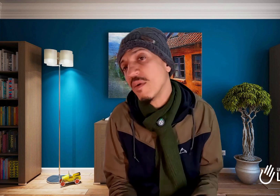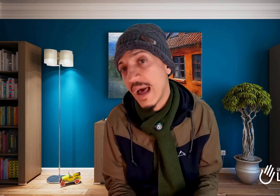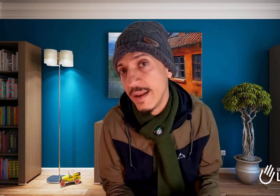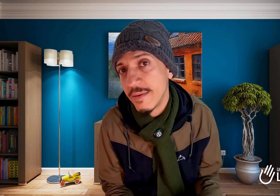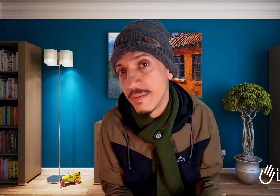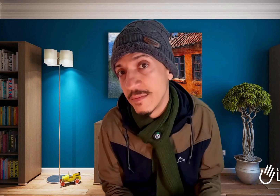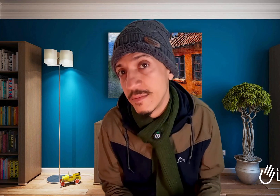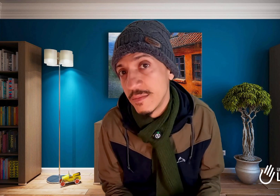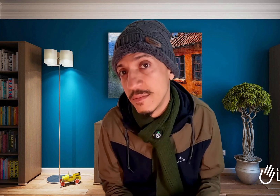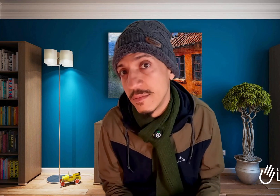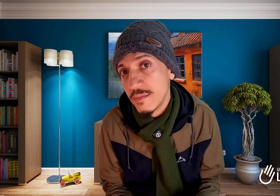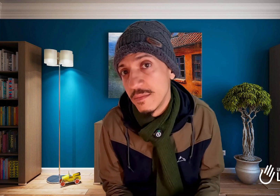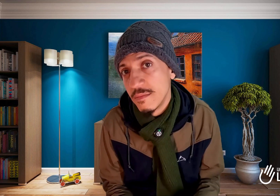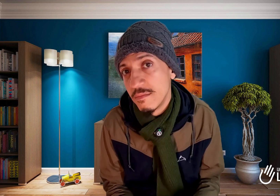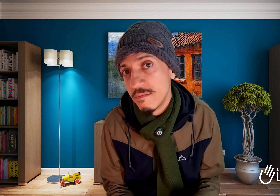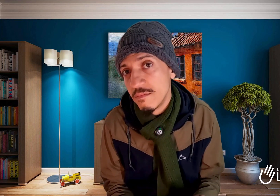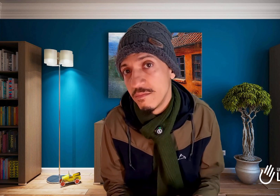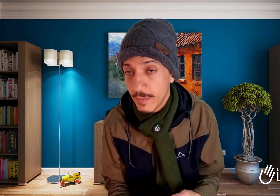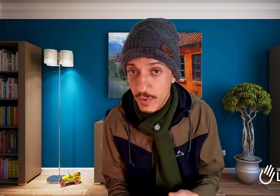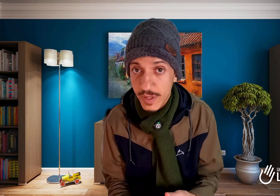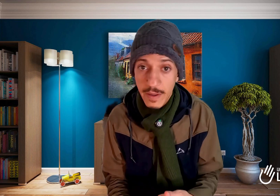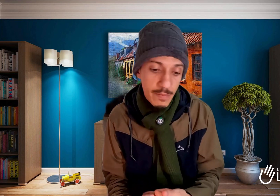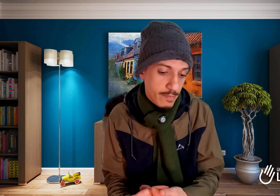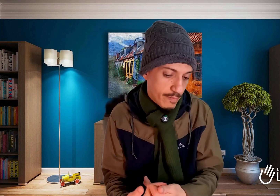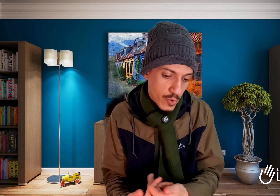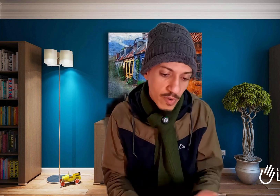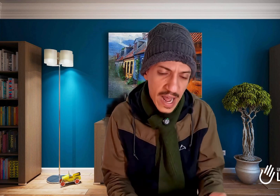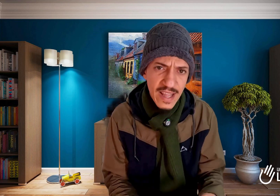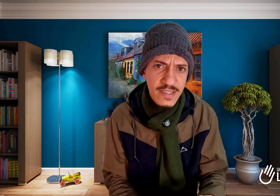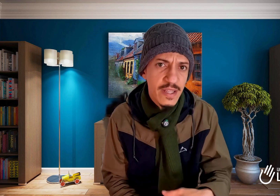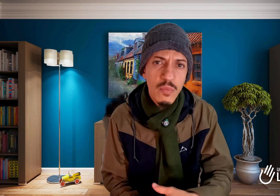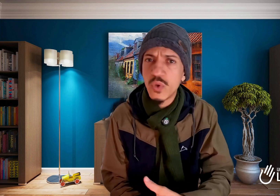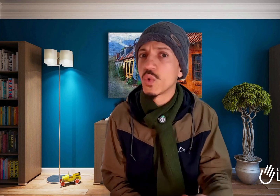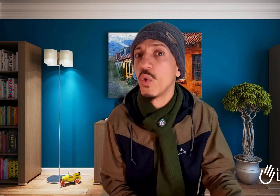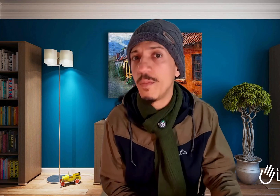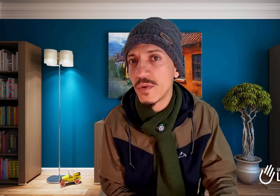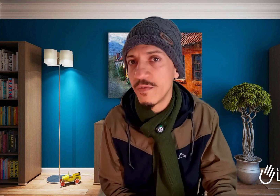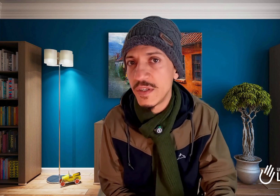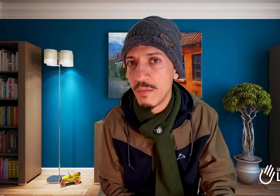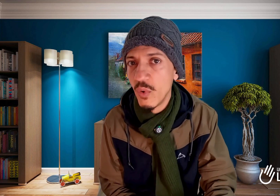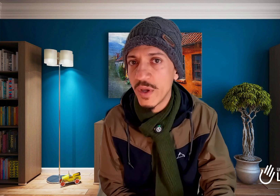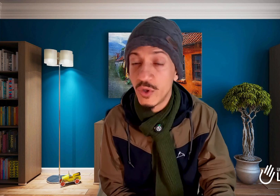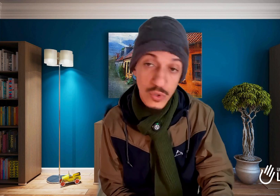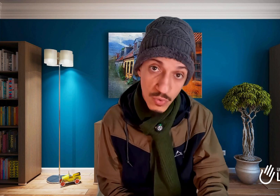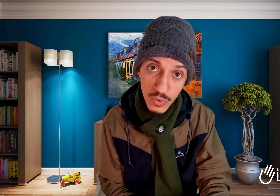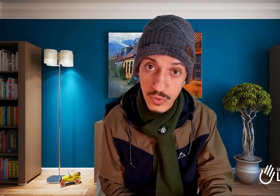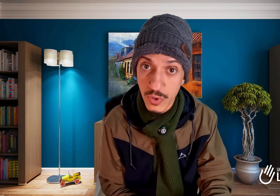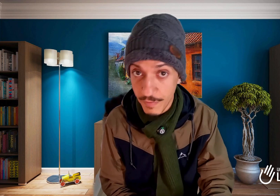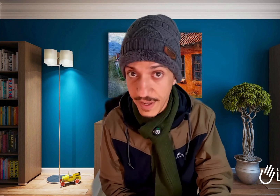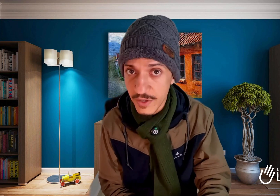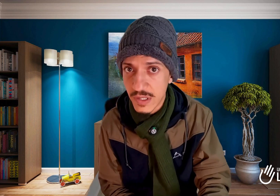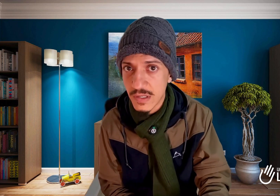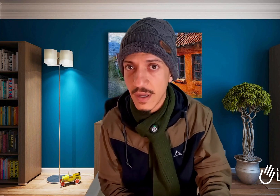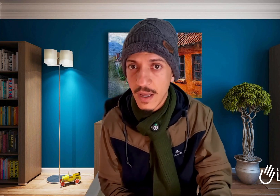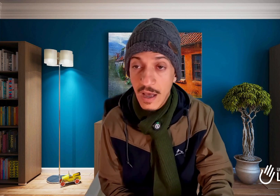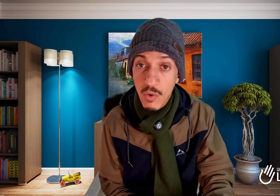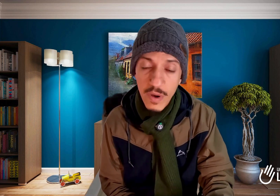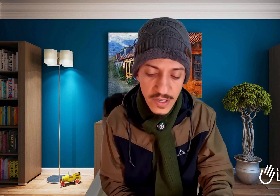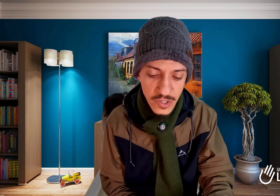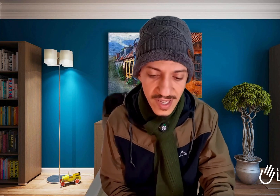online. Você poder procurar, existem muitos grupos no Facebook de surdos, de ouvintes. O grande